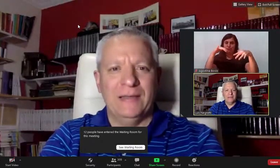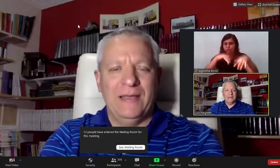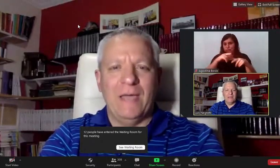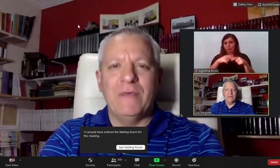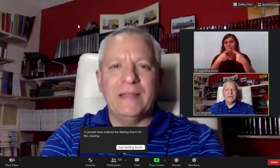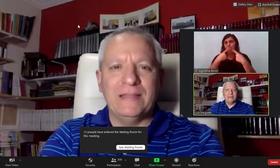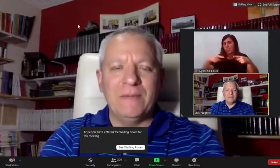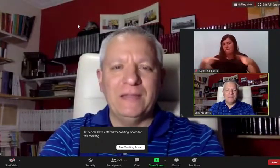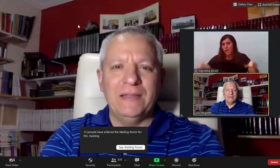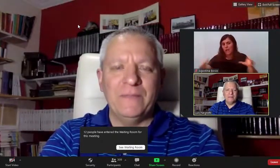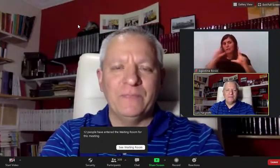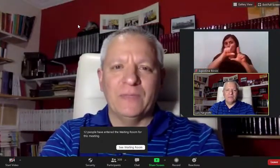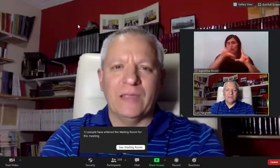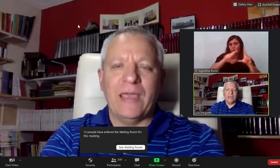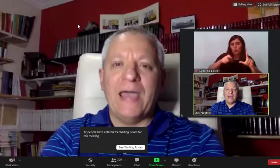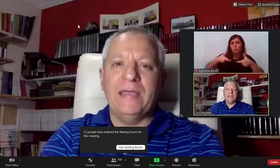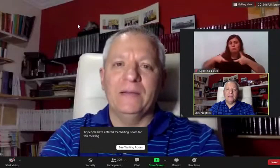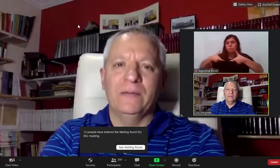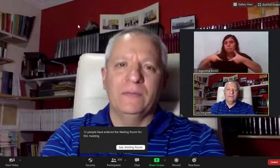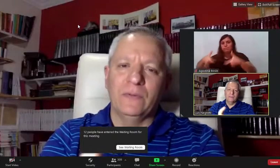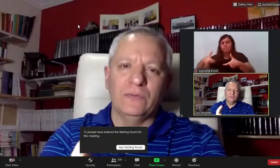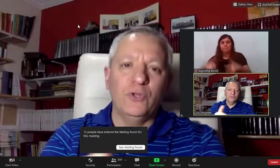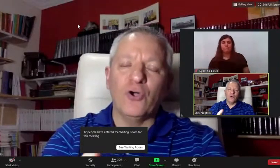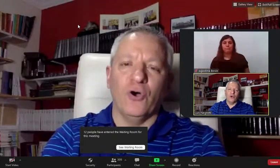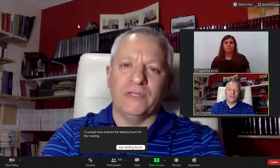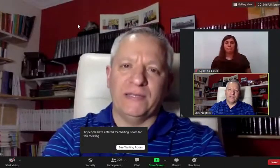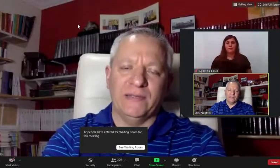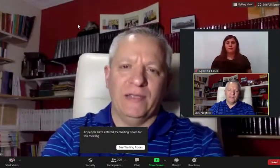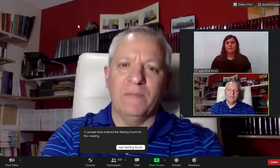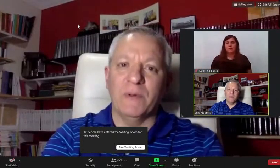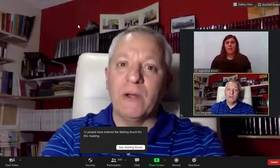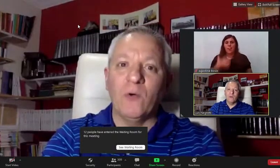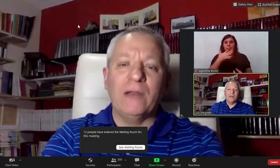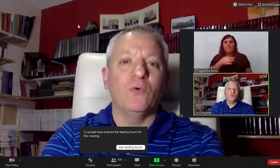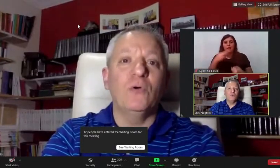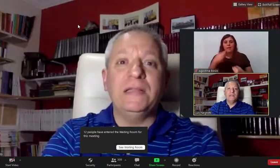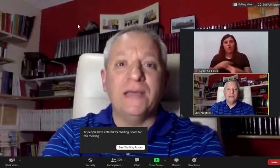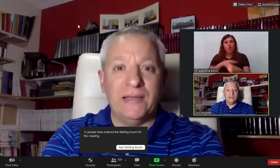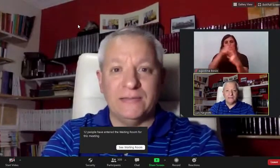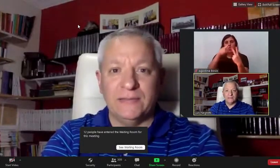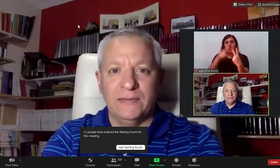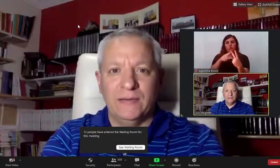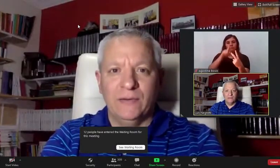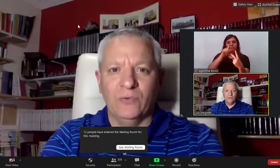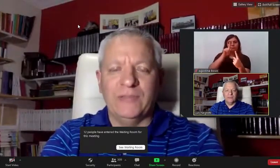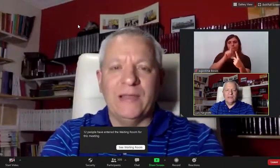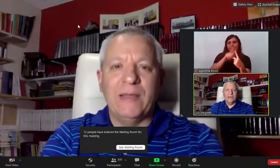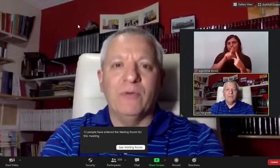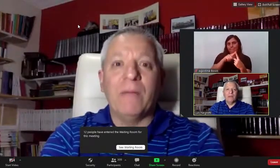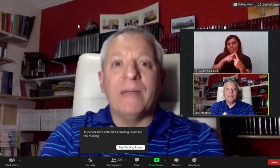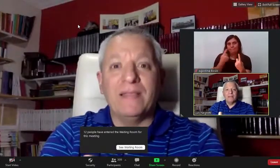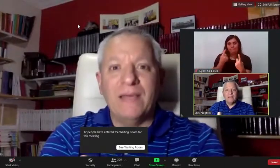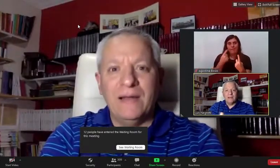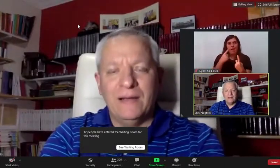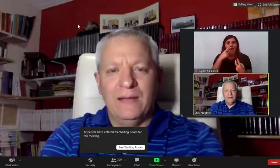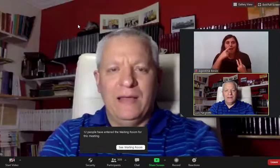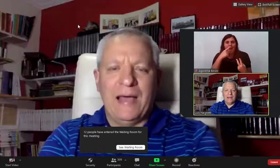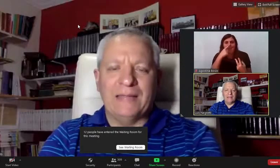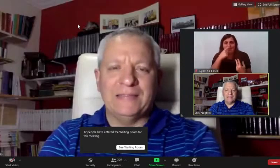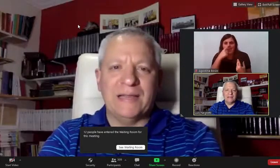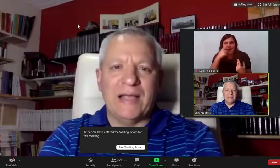plataformas, evidentemente que hay dos cosas. En primer lugar, un interés por